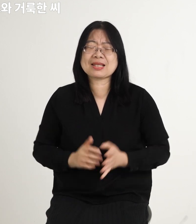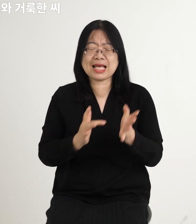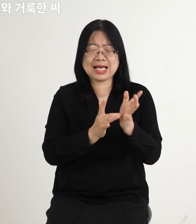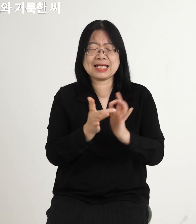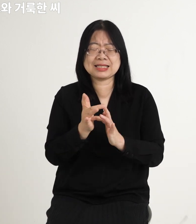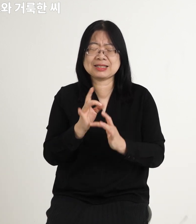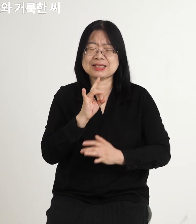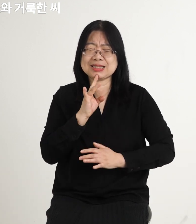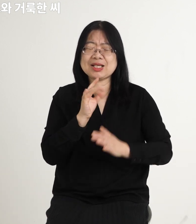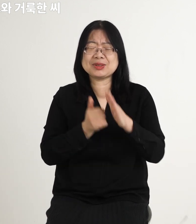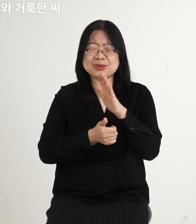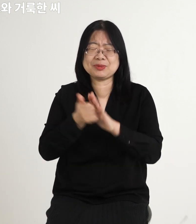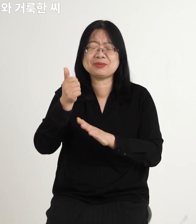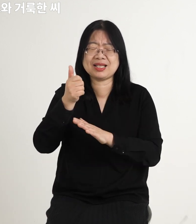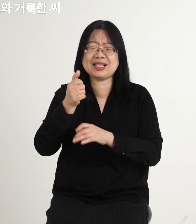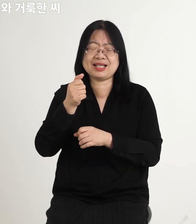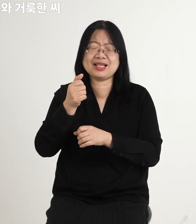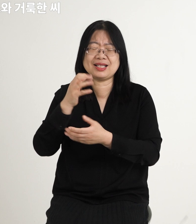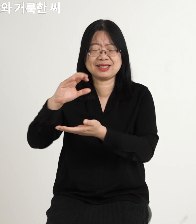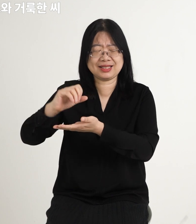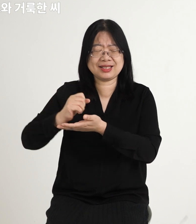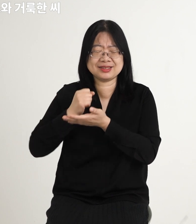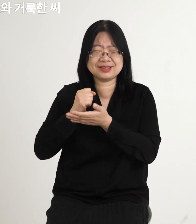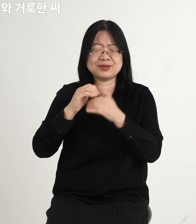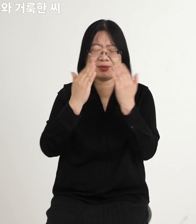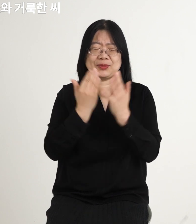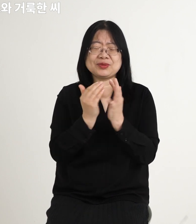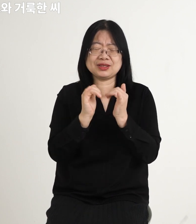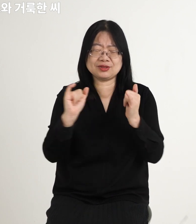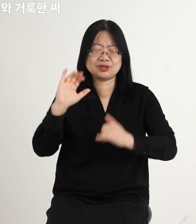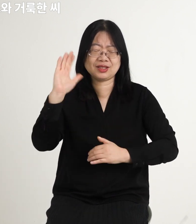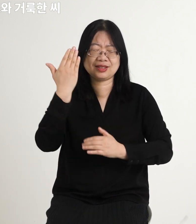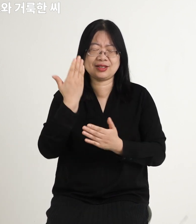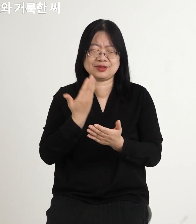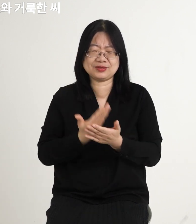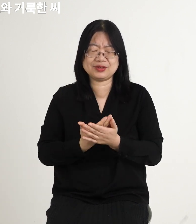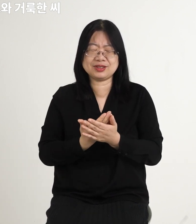예수로만 소망 삼는 온 인류가 되게 하시고